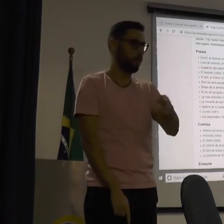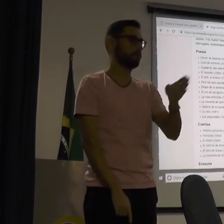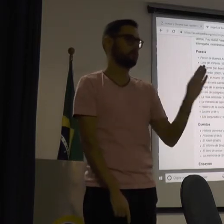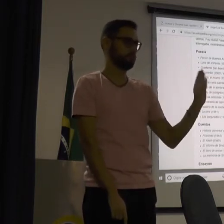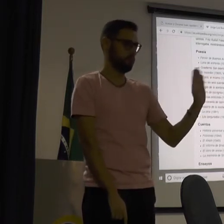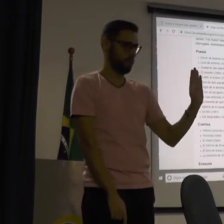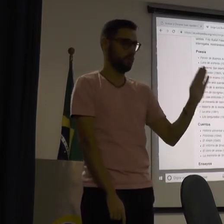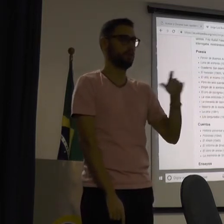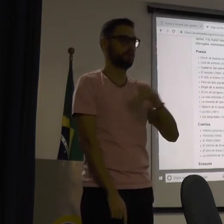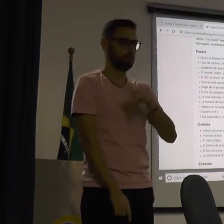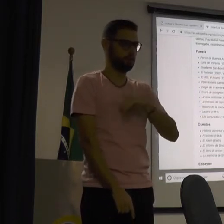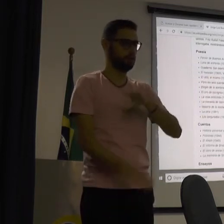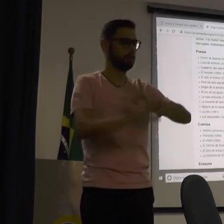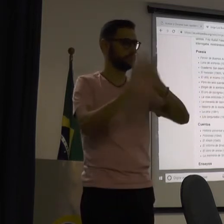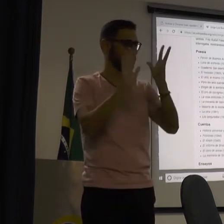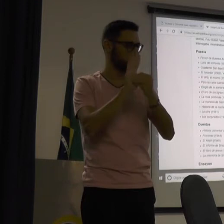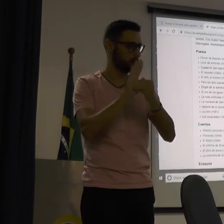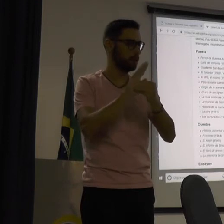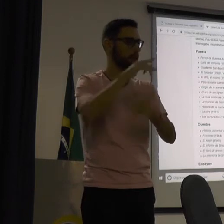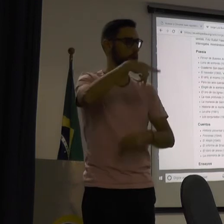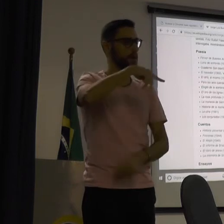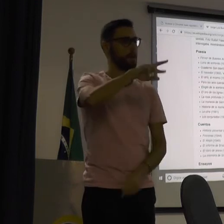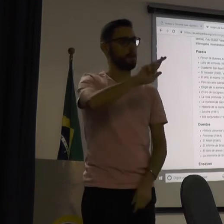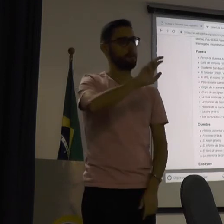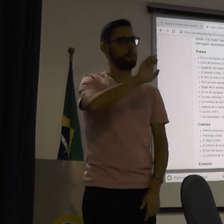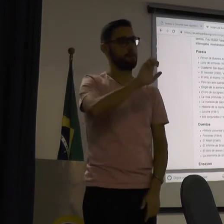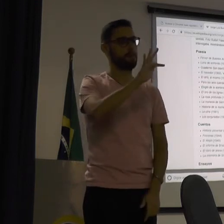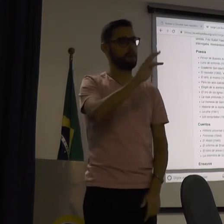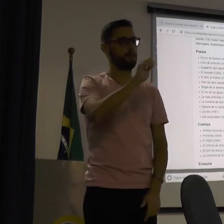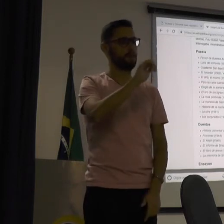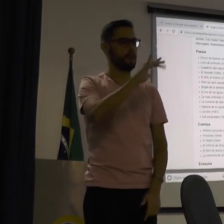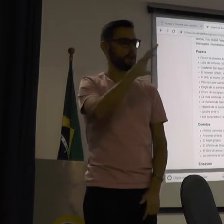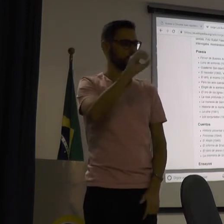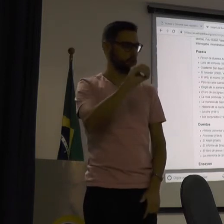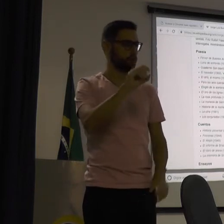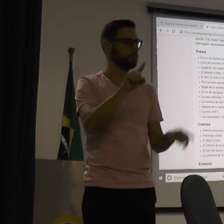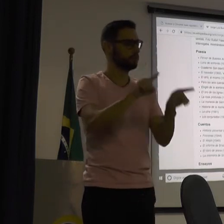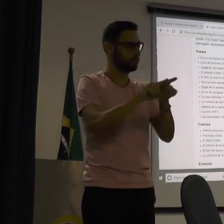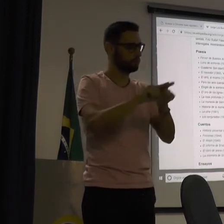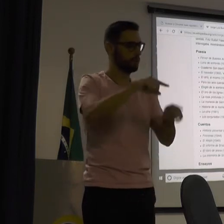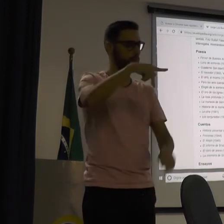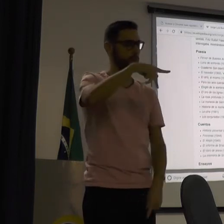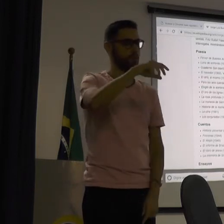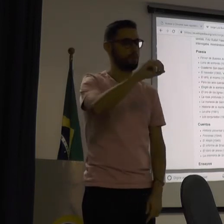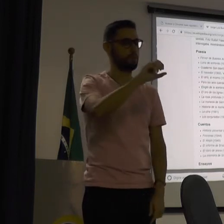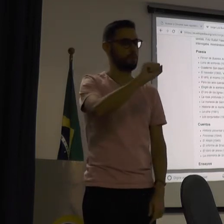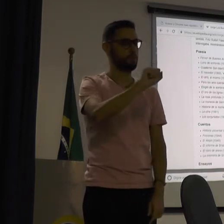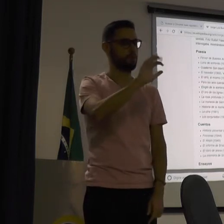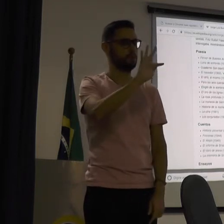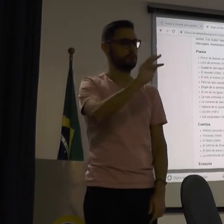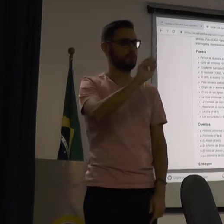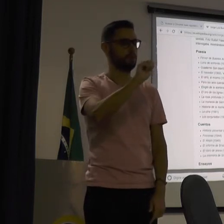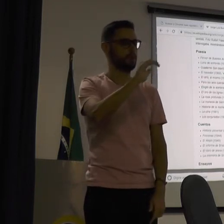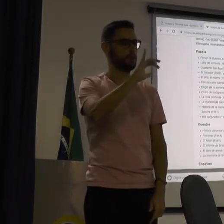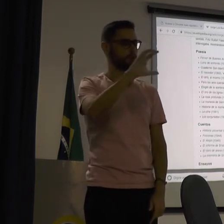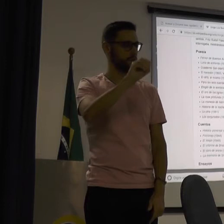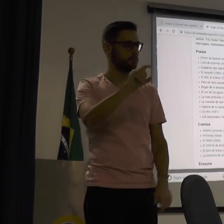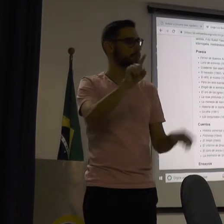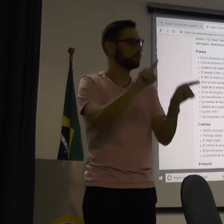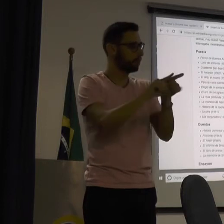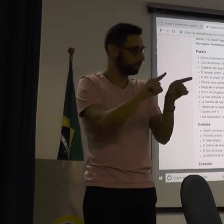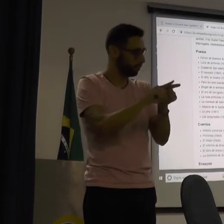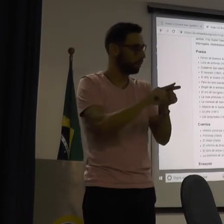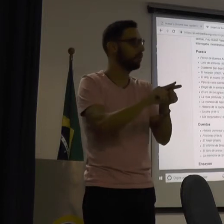Resenha, prefácio, pós-fácio. Ali, alguns gêneros menores, entre aspas,